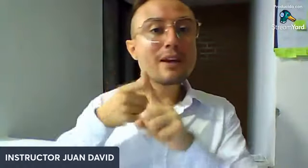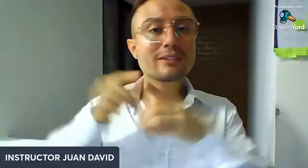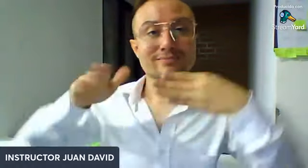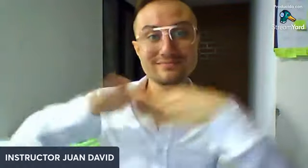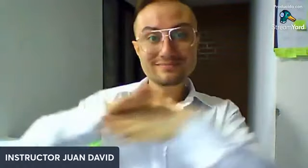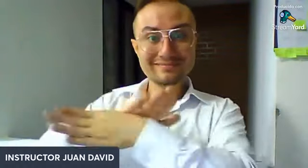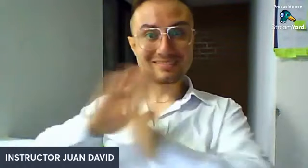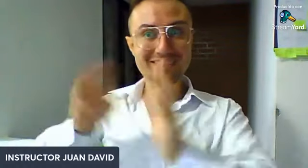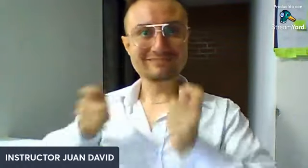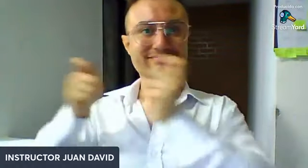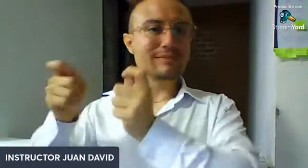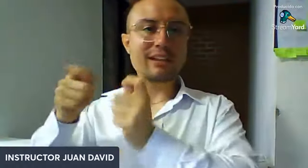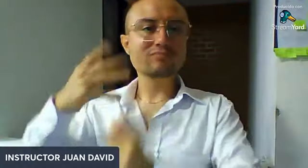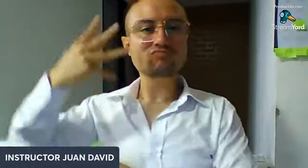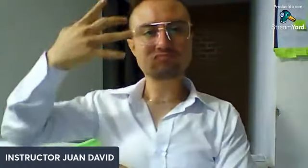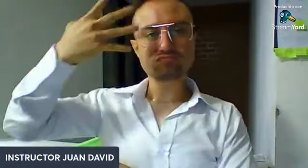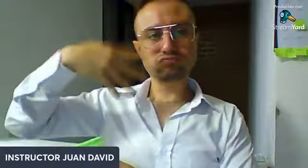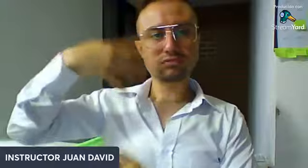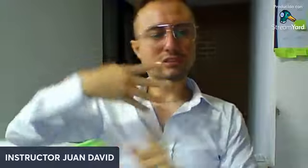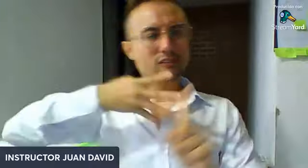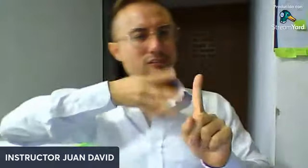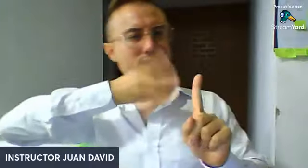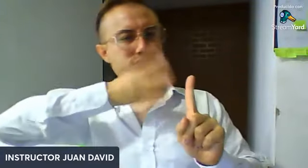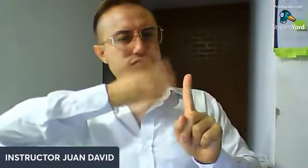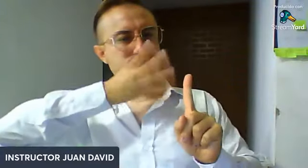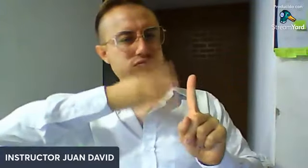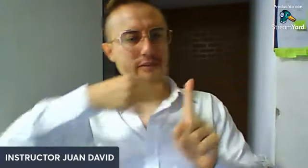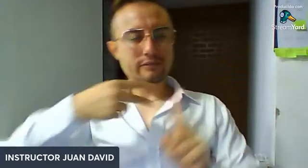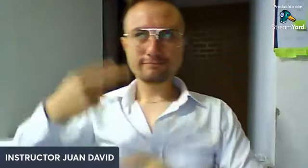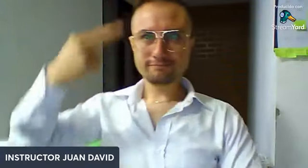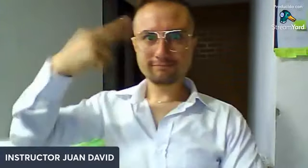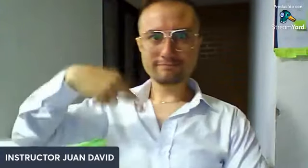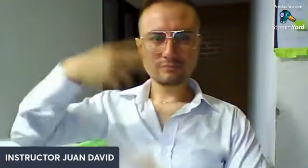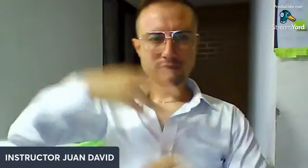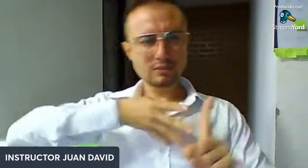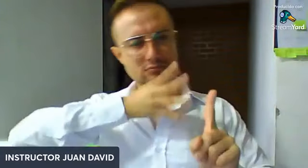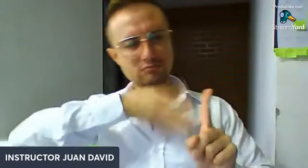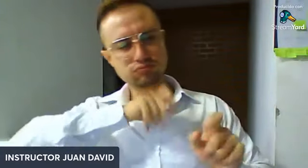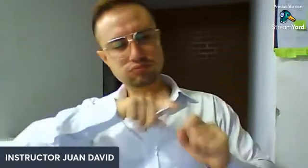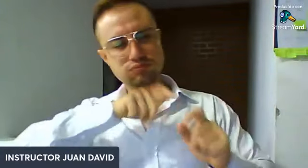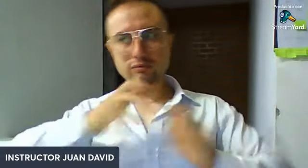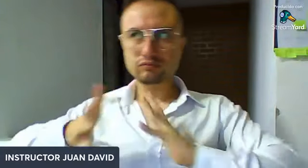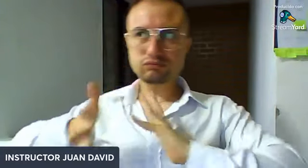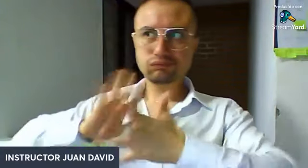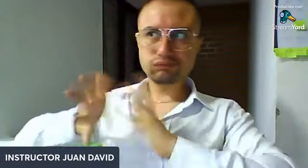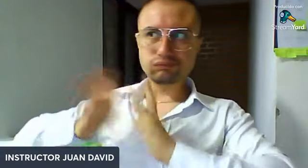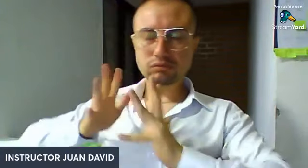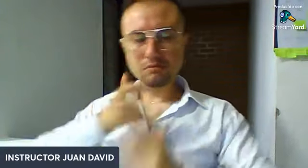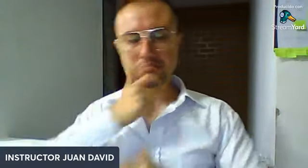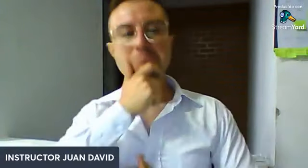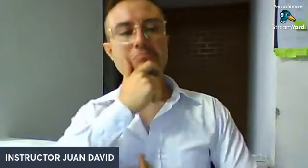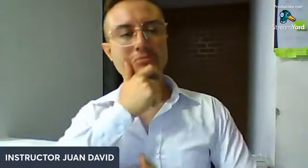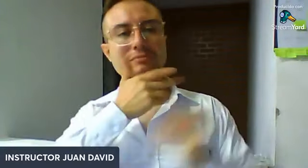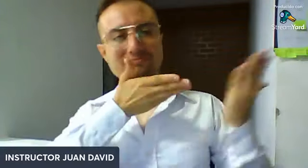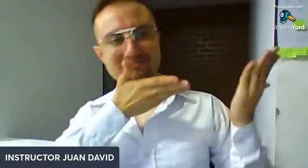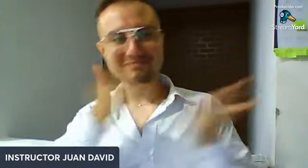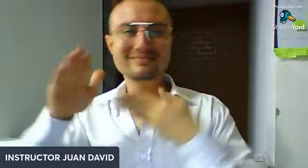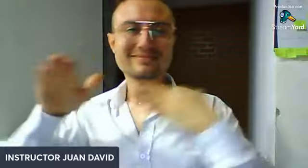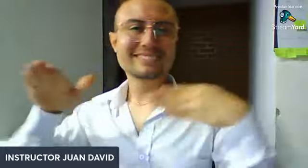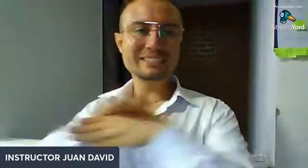de formación en interpretación. ¿Sí? Ellos allá te hacen como una evaluación. Obviamente tú de pronto puedes